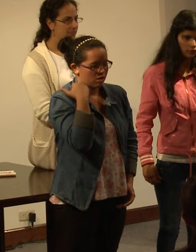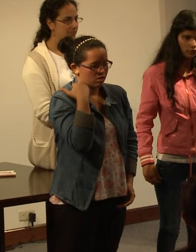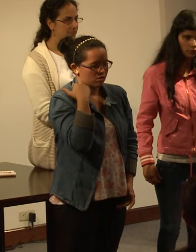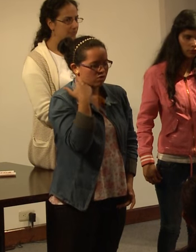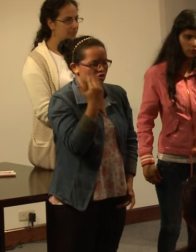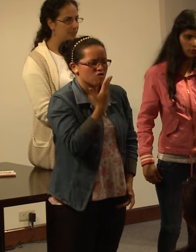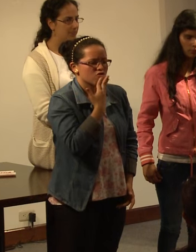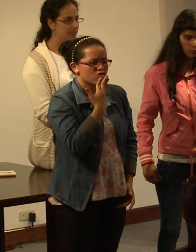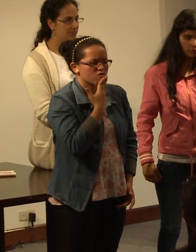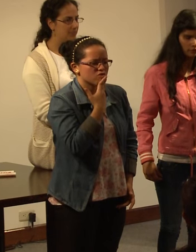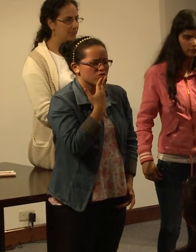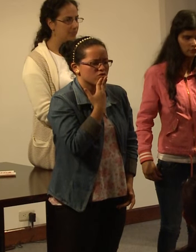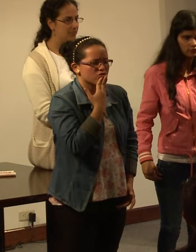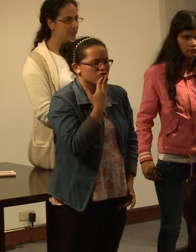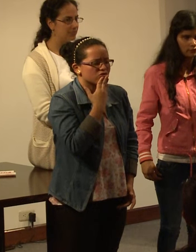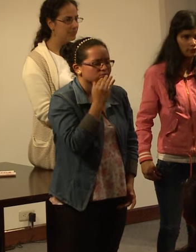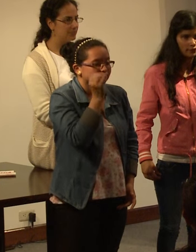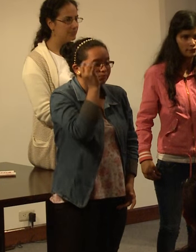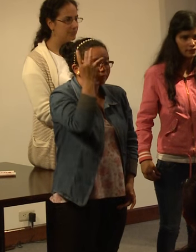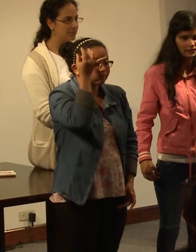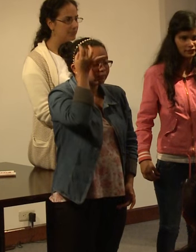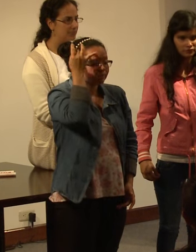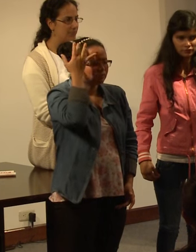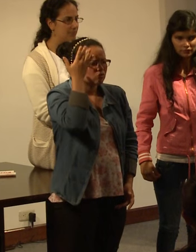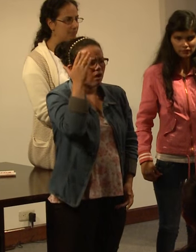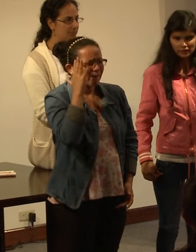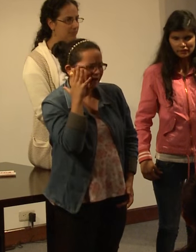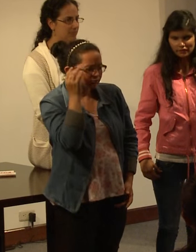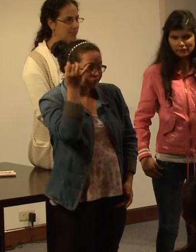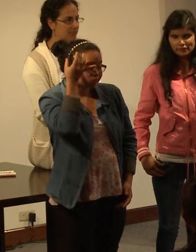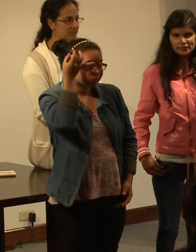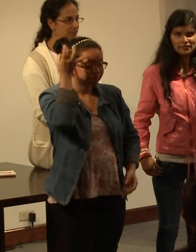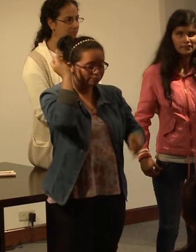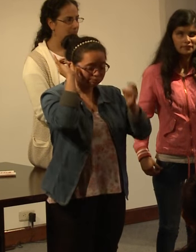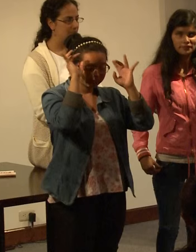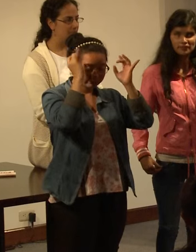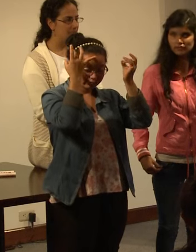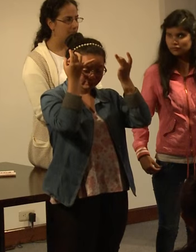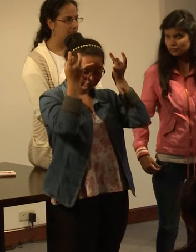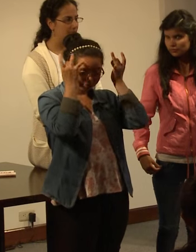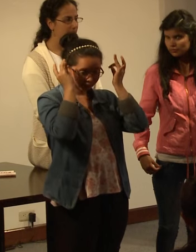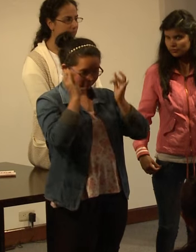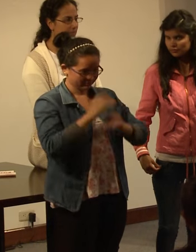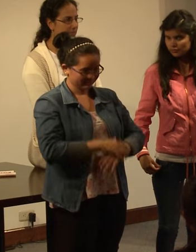de color como rubio o, bueno, amarillo,